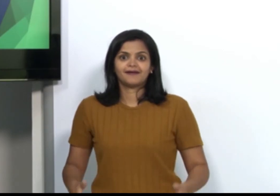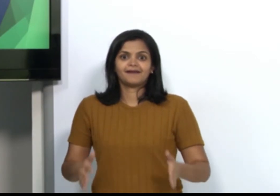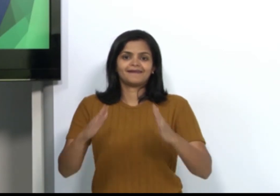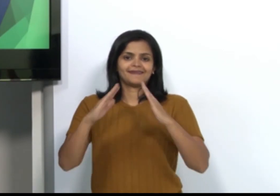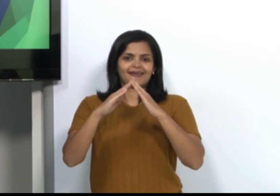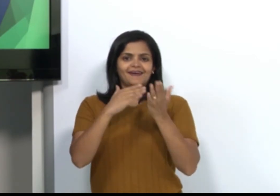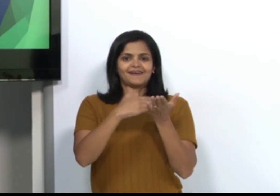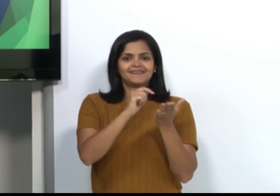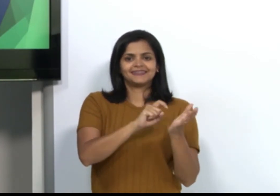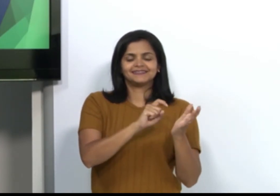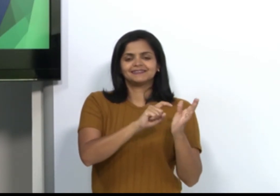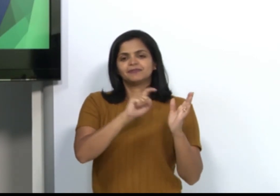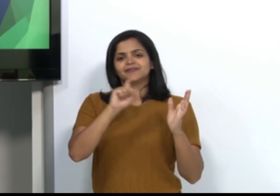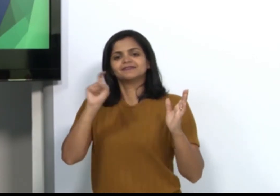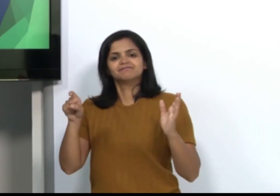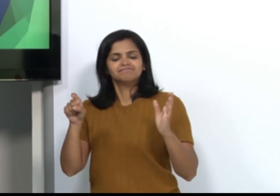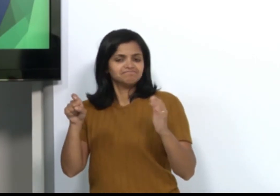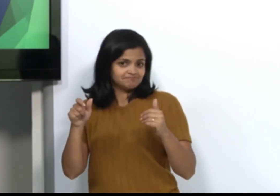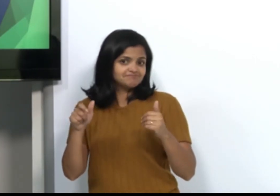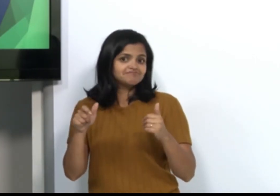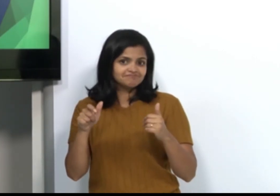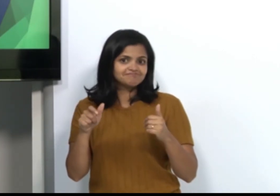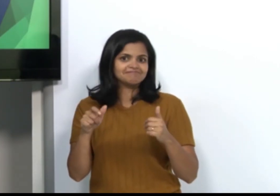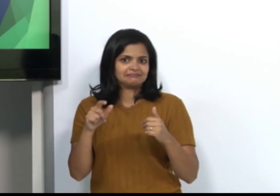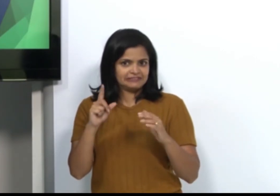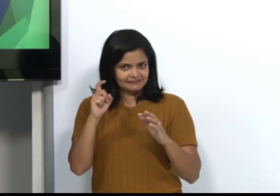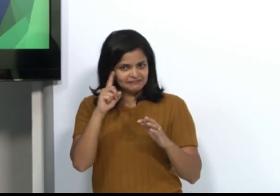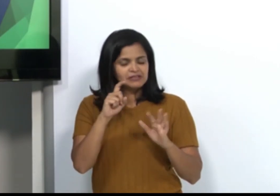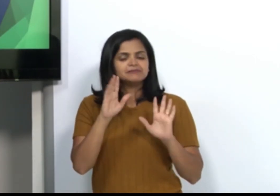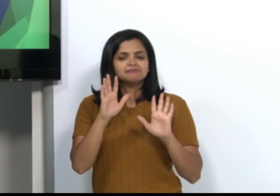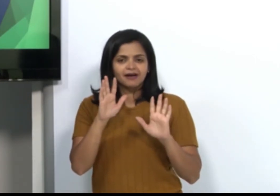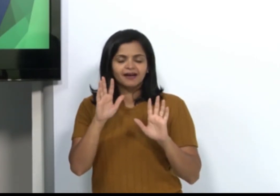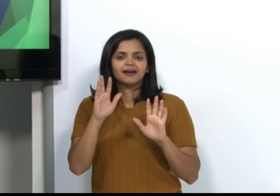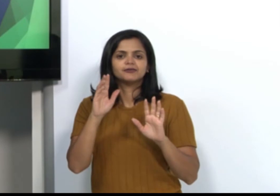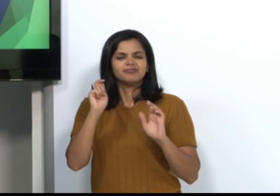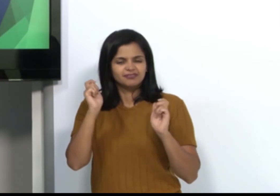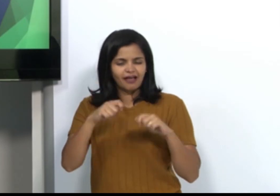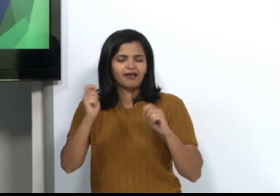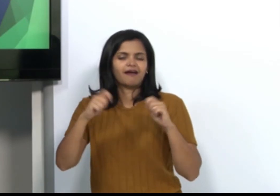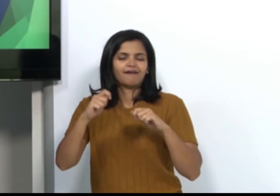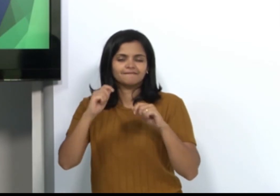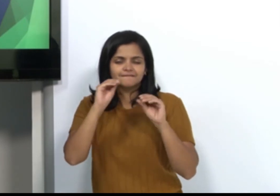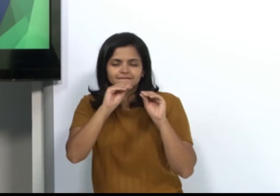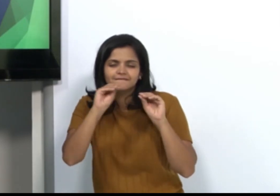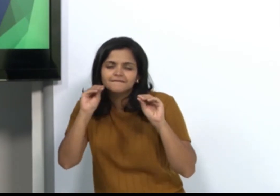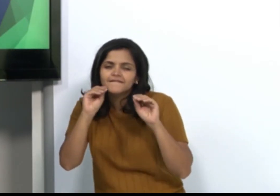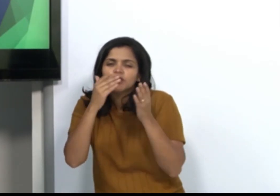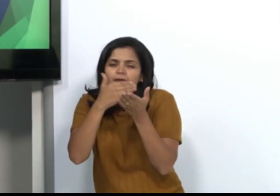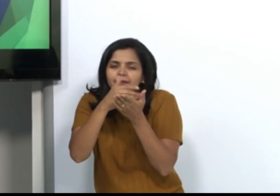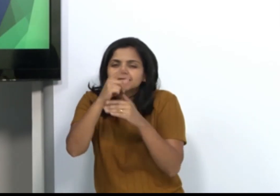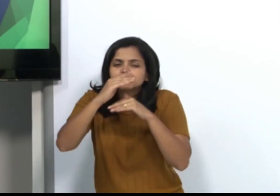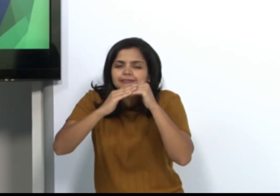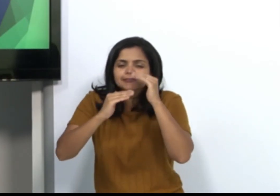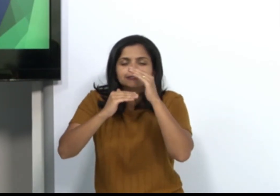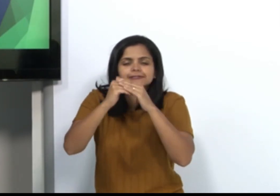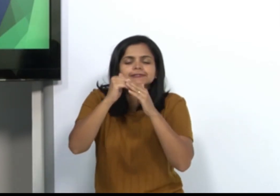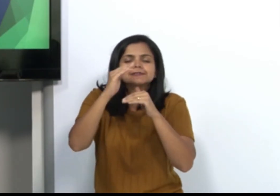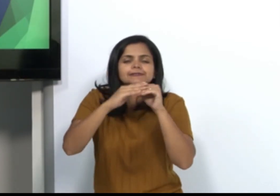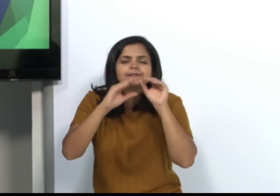eu começo a levantar as mãos para fazer, esse é o tempo. Dá sim para fazer essas marcações,